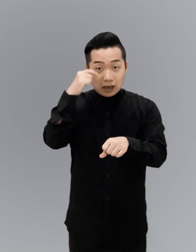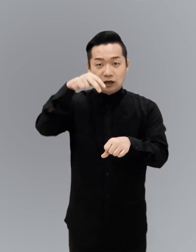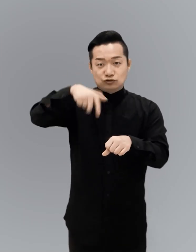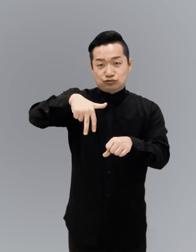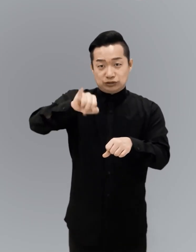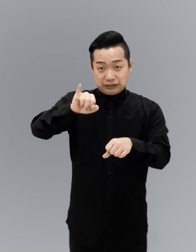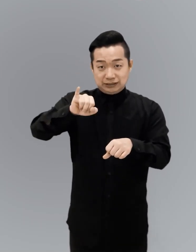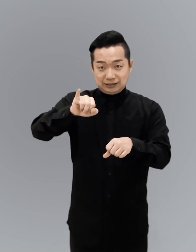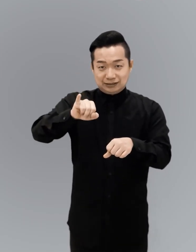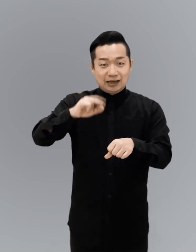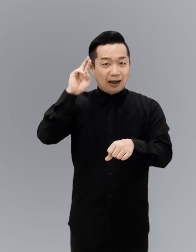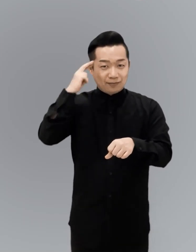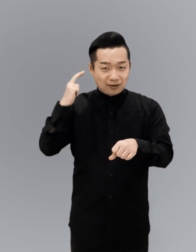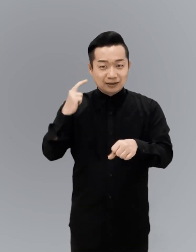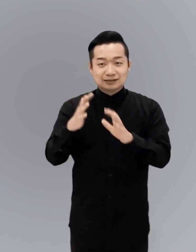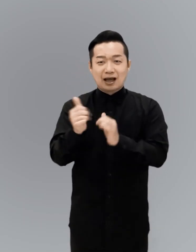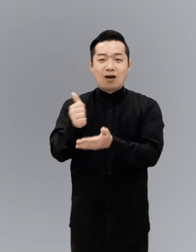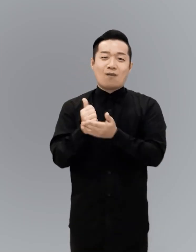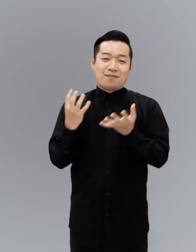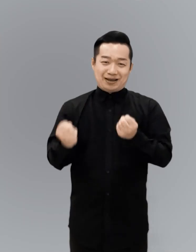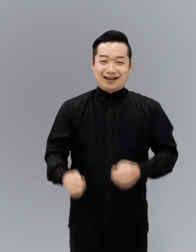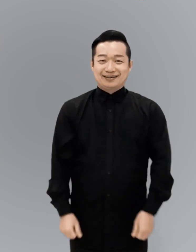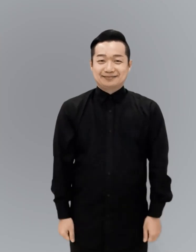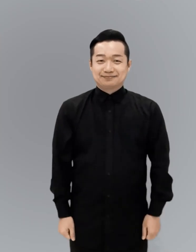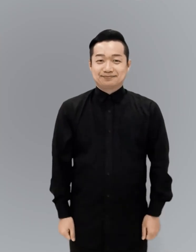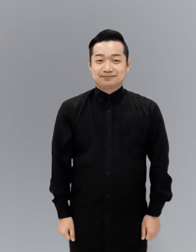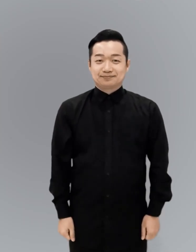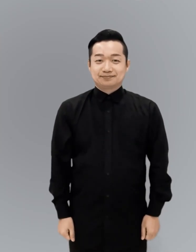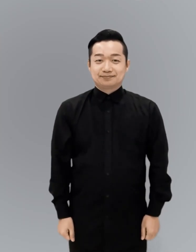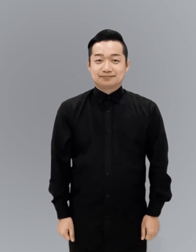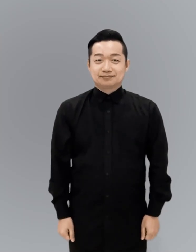수지 미용실은 늘 사람이 붐비는 곳이었습니다.